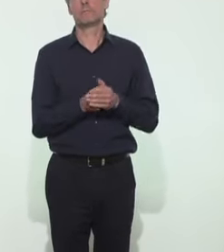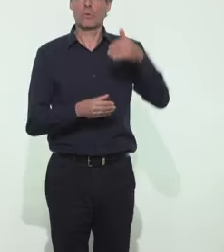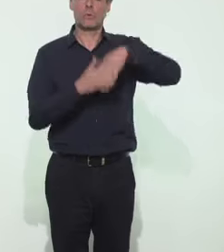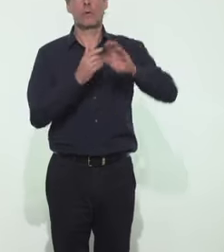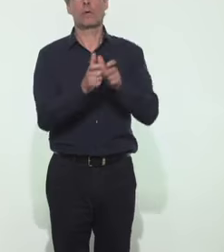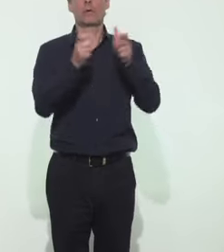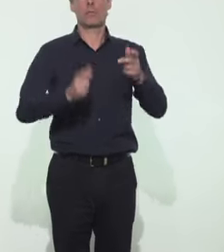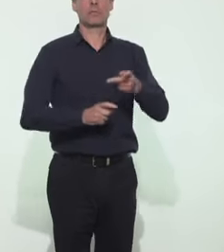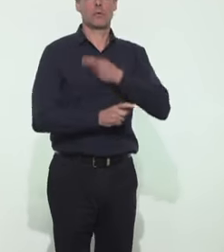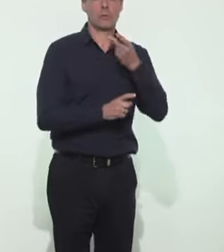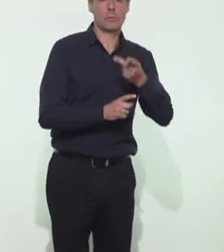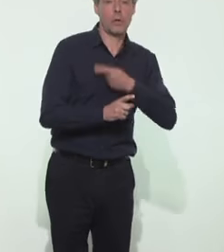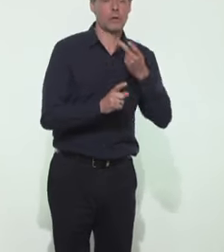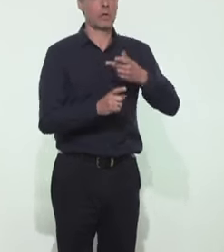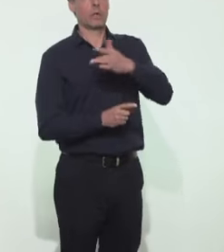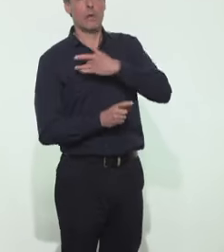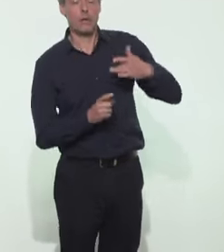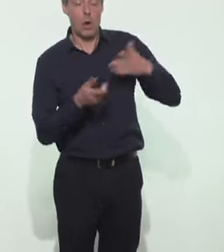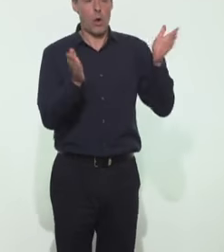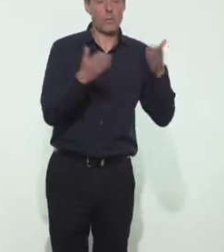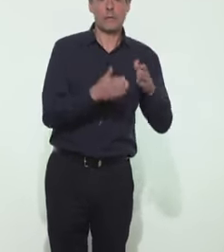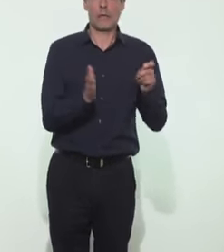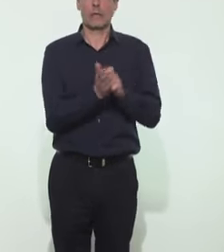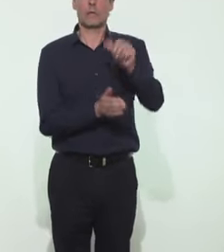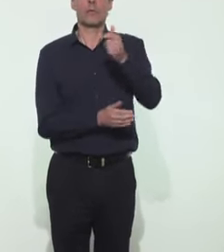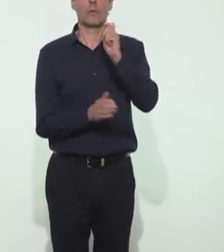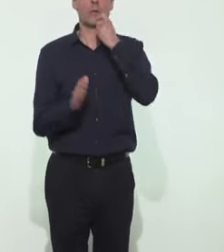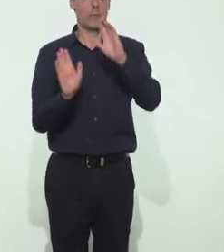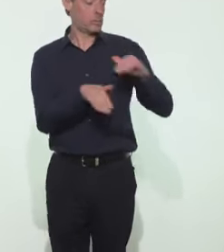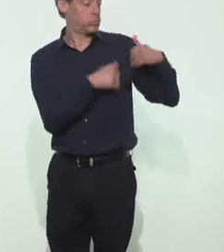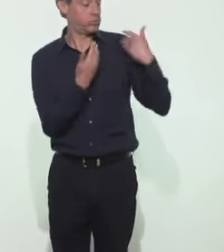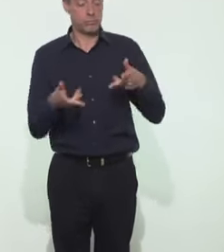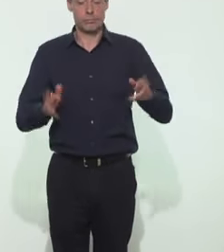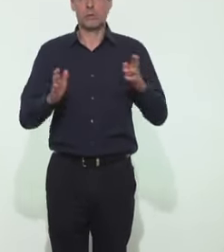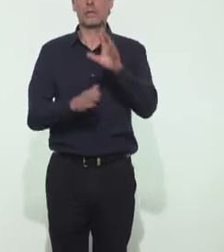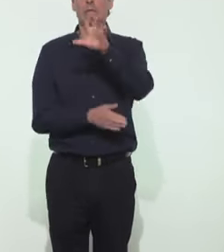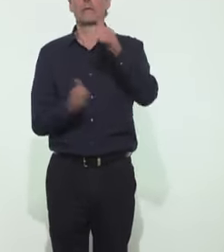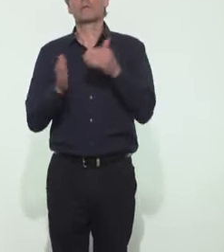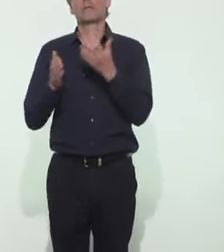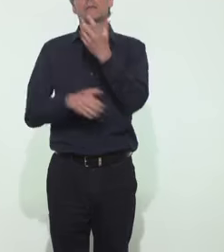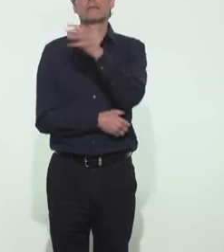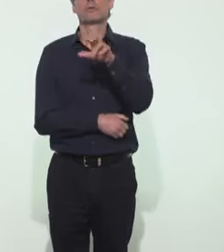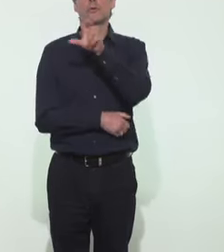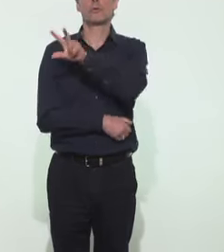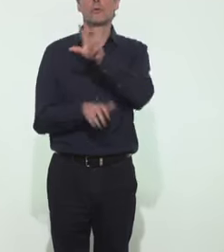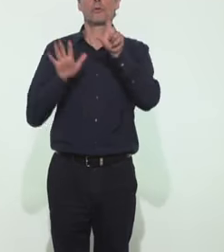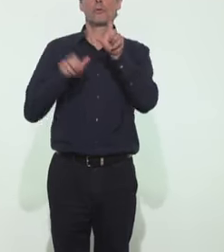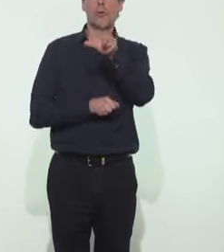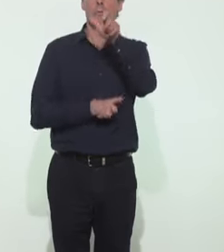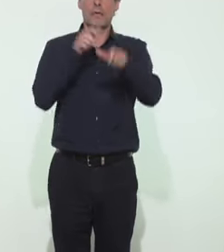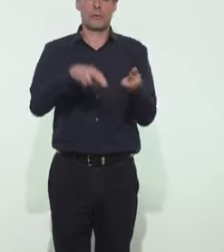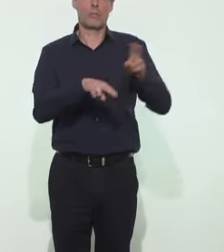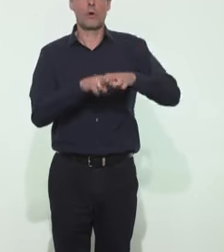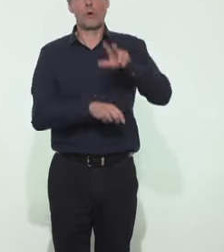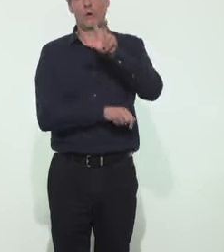établissement de santé à l'hôpital depuis le 1er mars nous déplorons 5532 décès 80